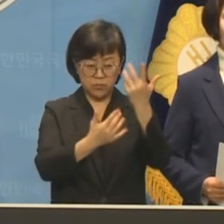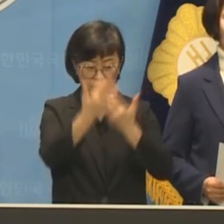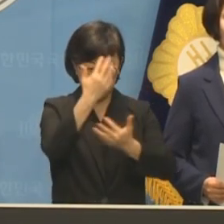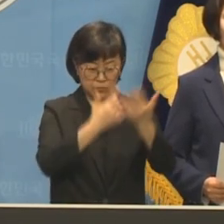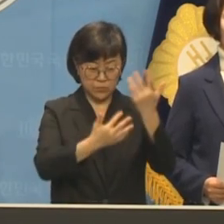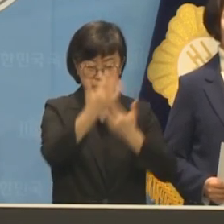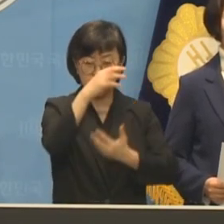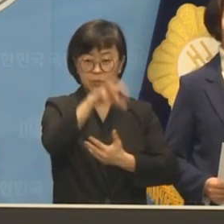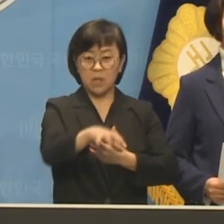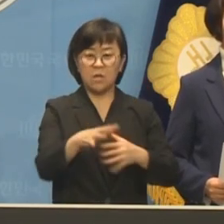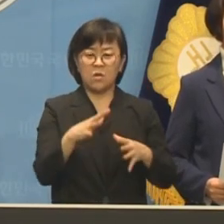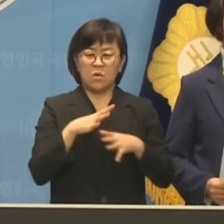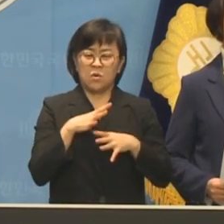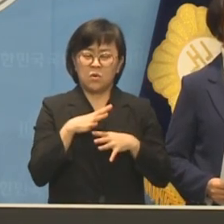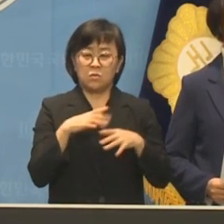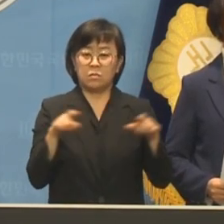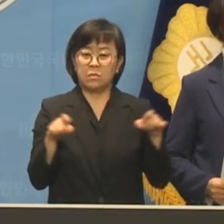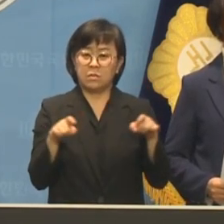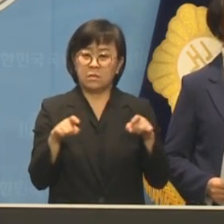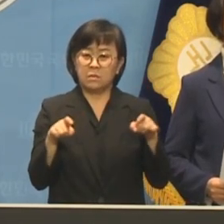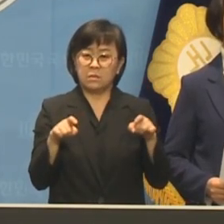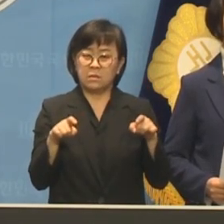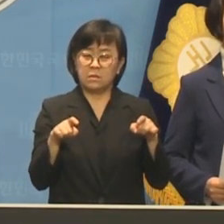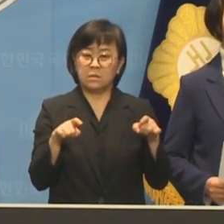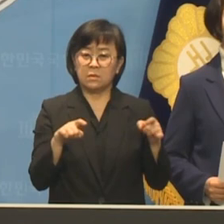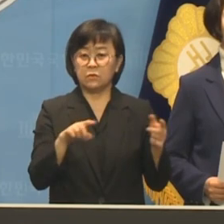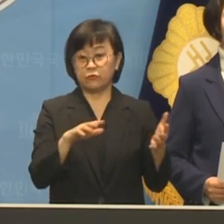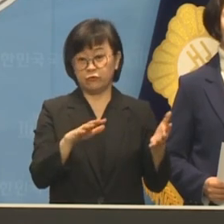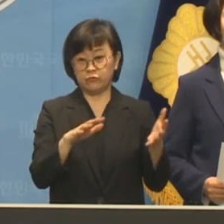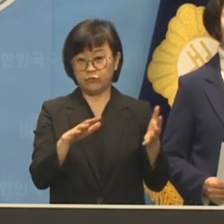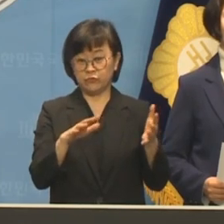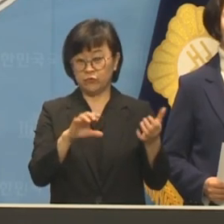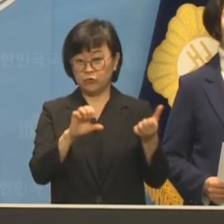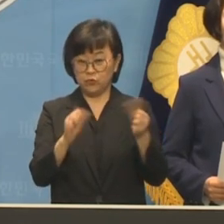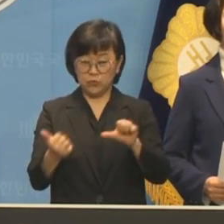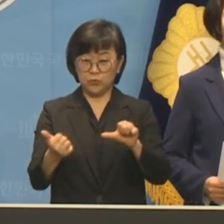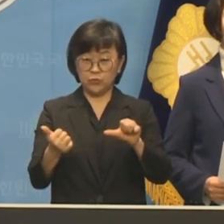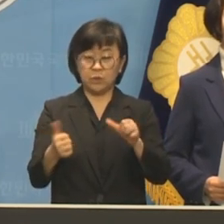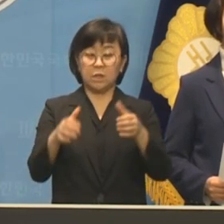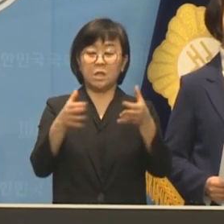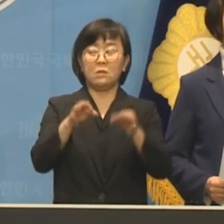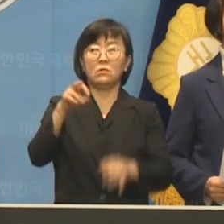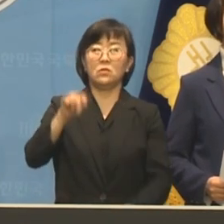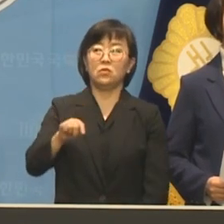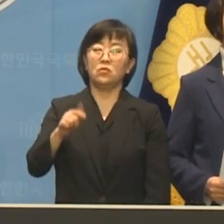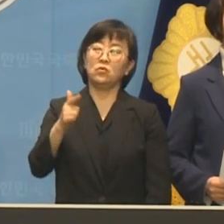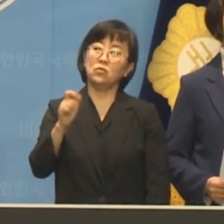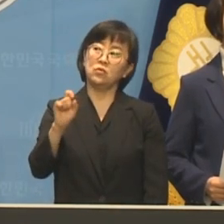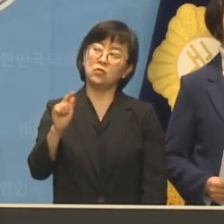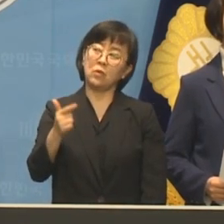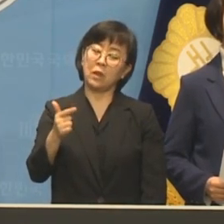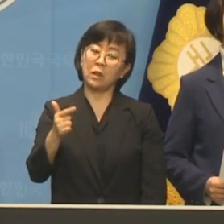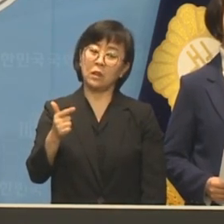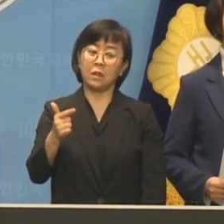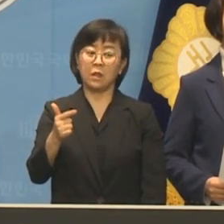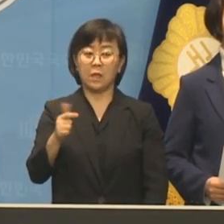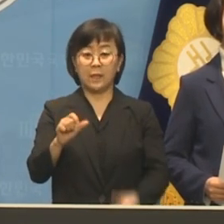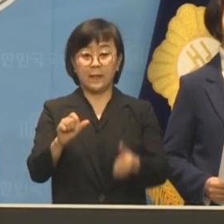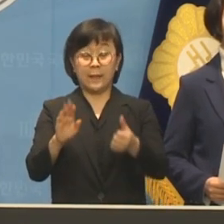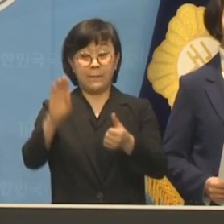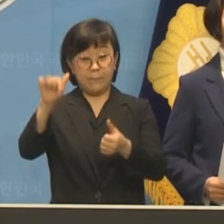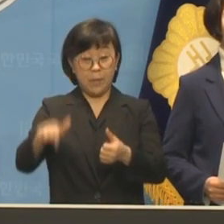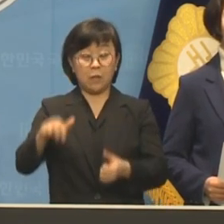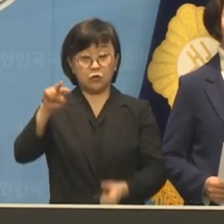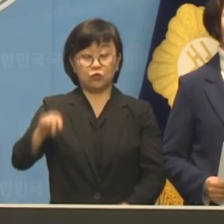속에서 두려움에 떨며 쓰러져간 고 김수광 소방장님과 고